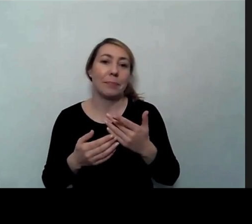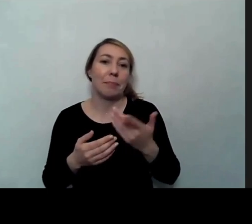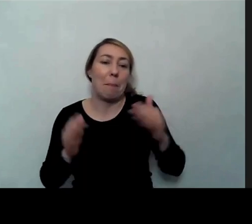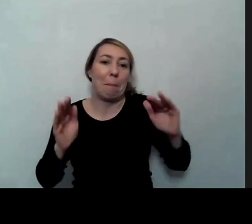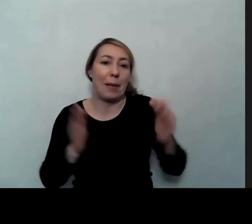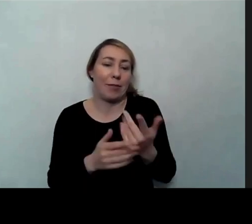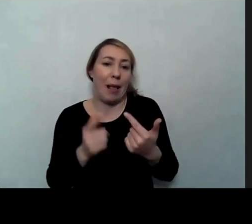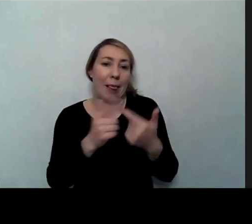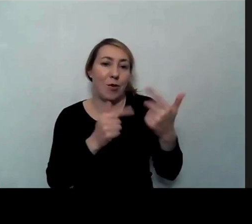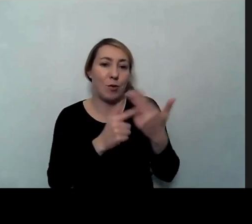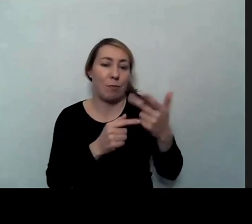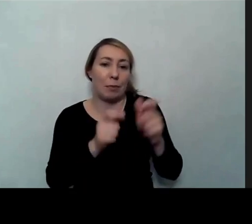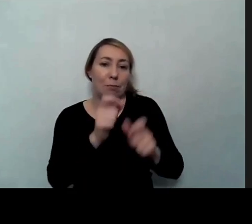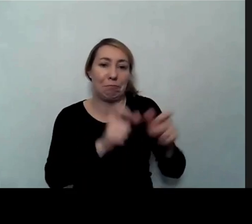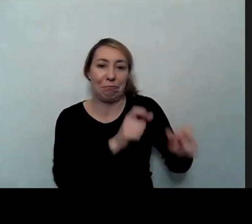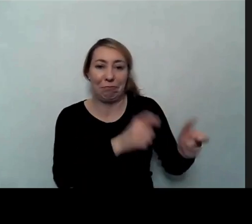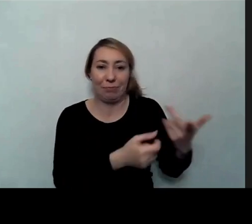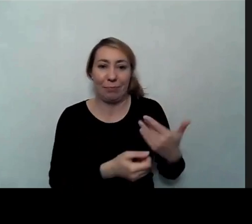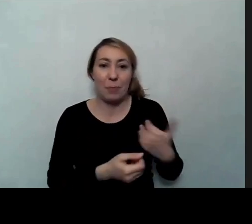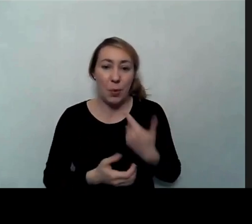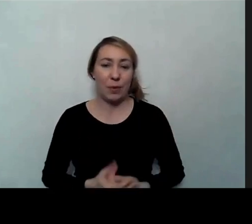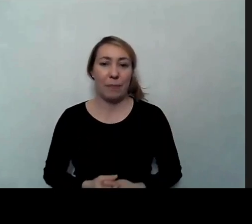liczbę osób normalizowanych.